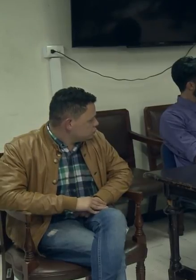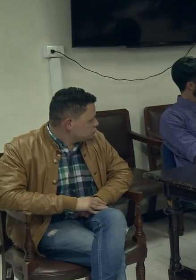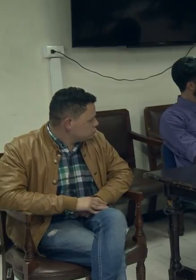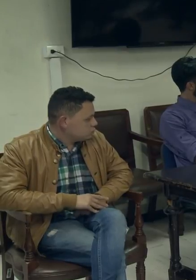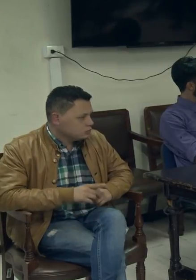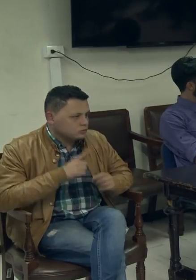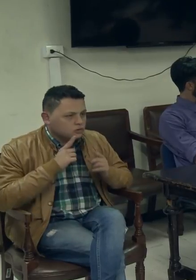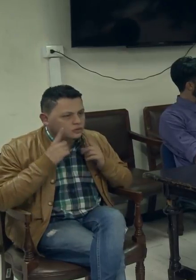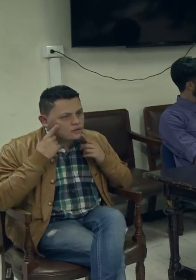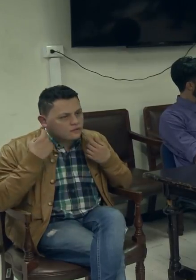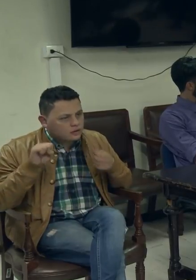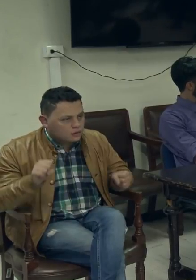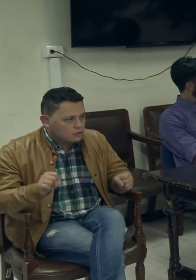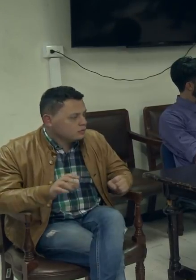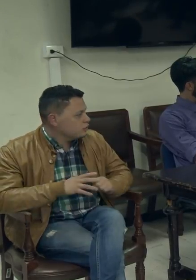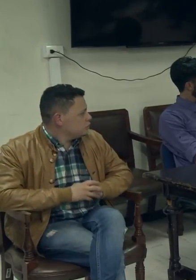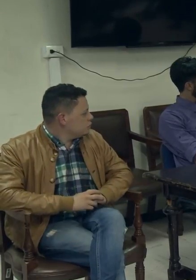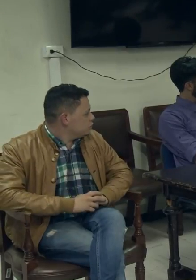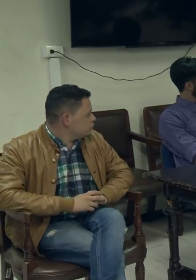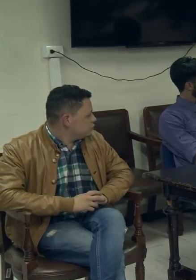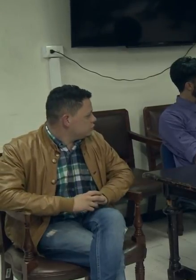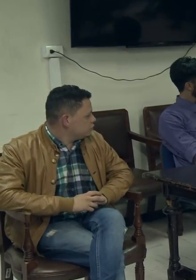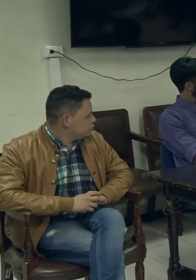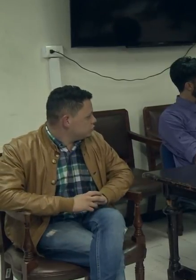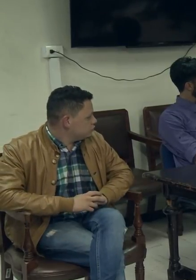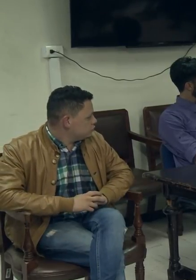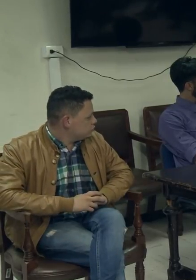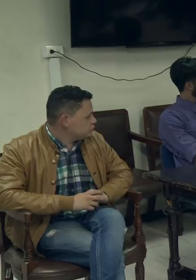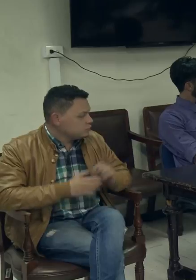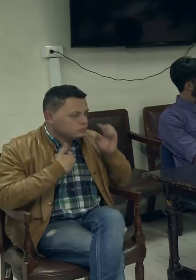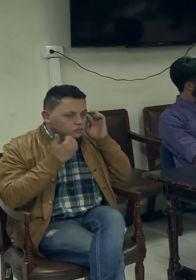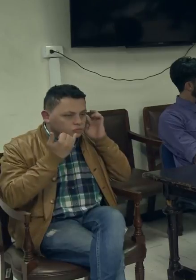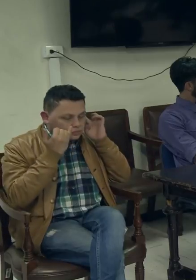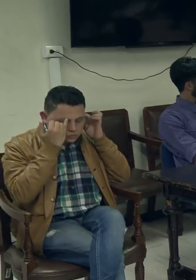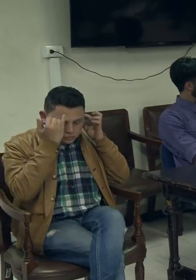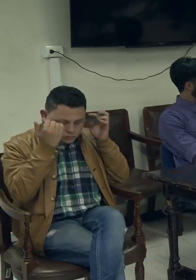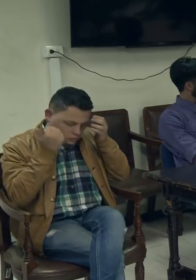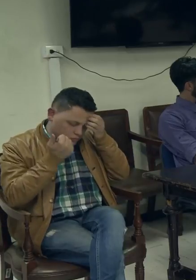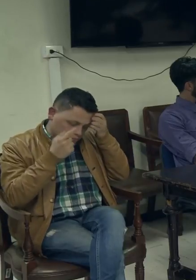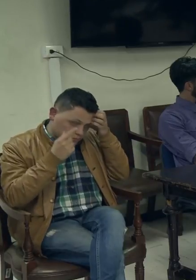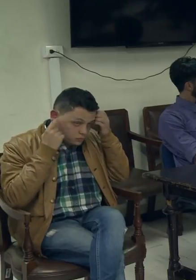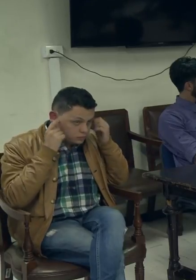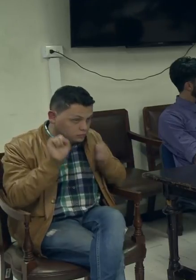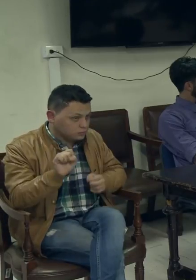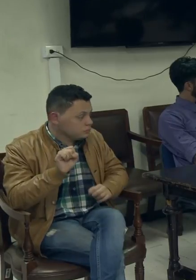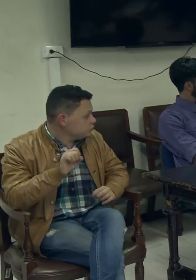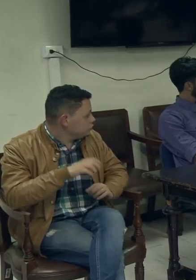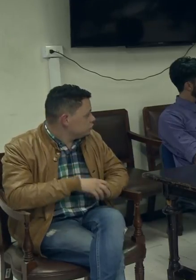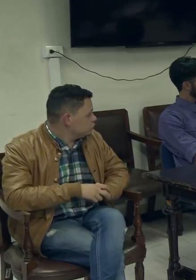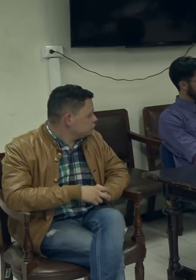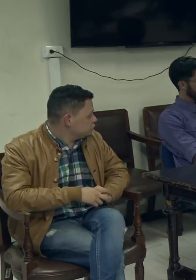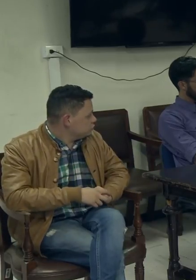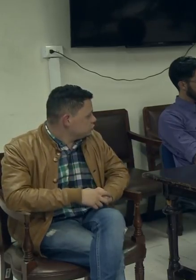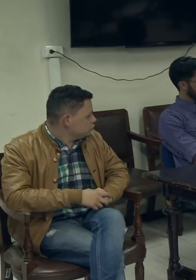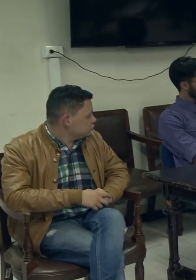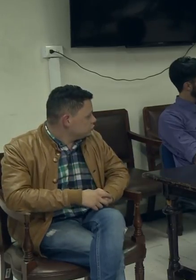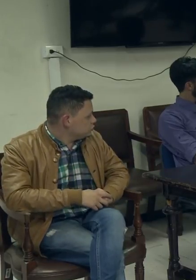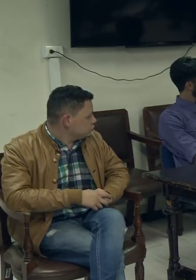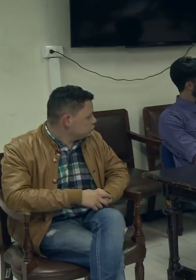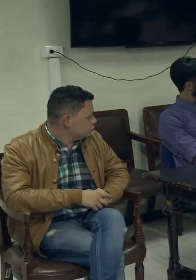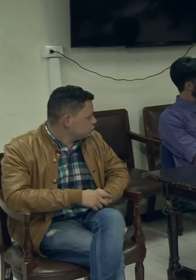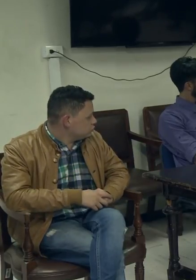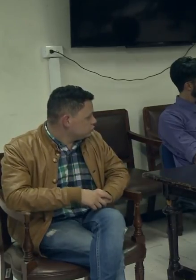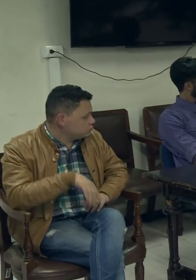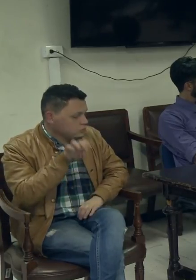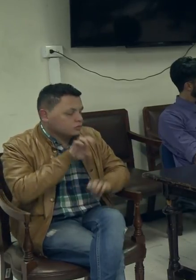sus afanes de salir de la idea de que el feminismo es la